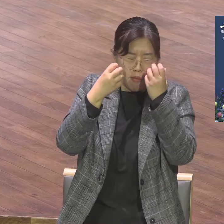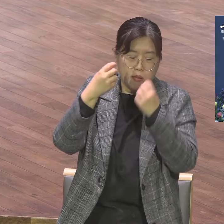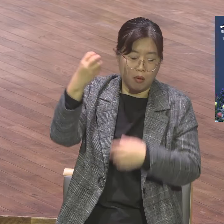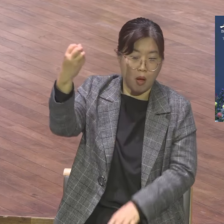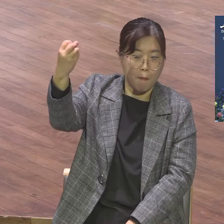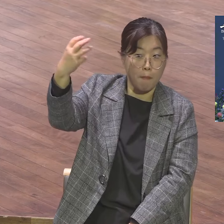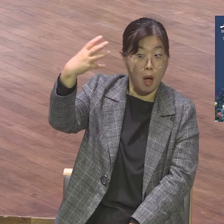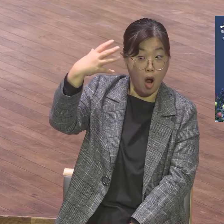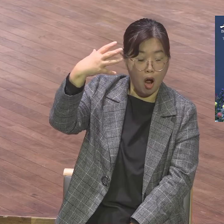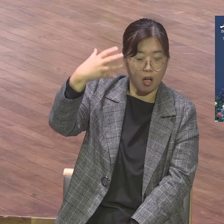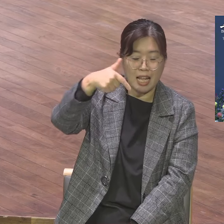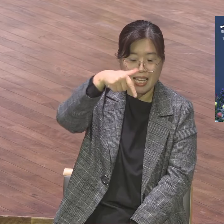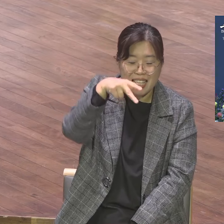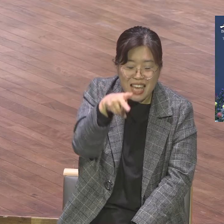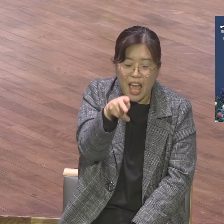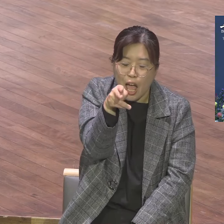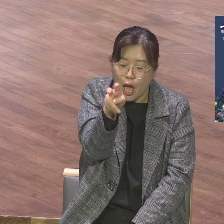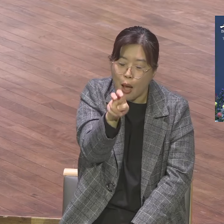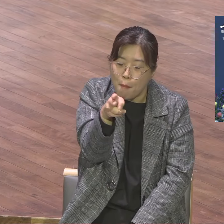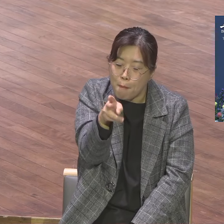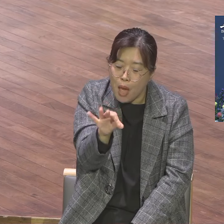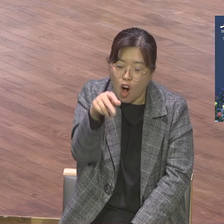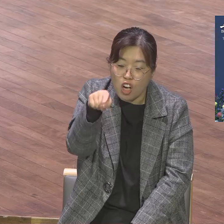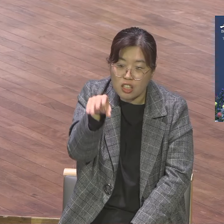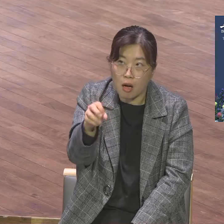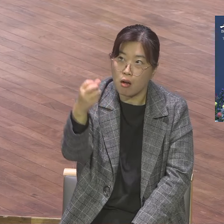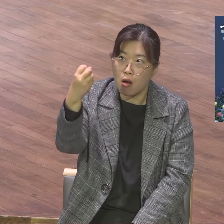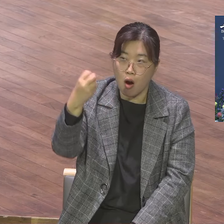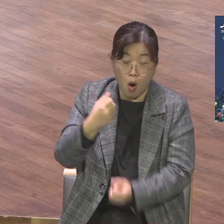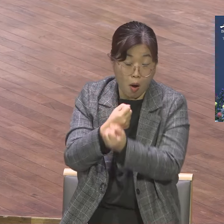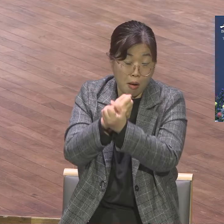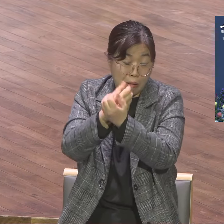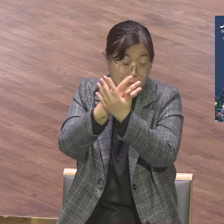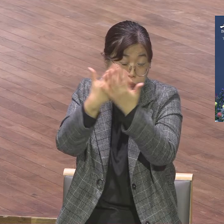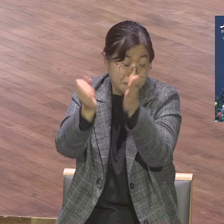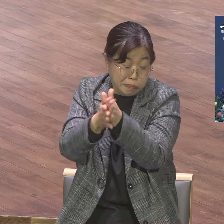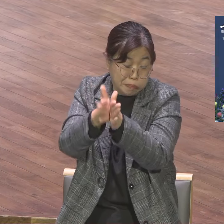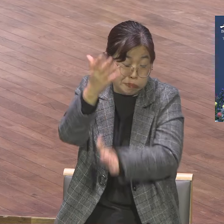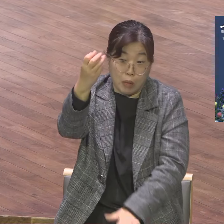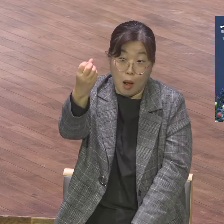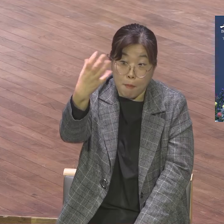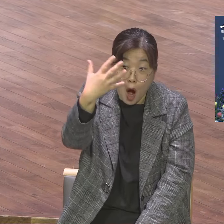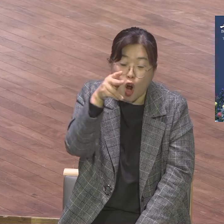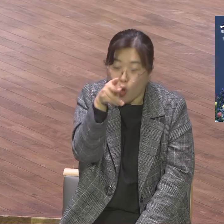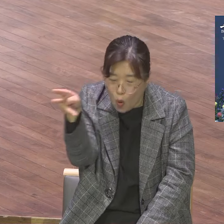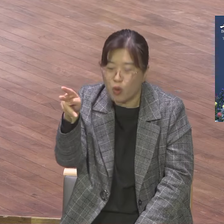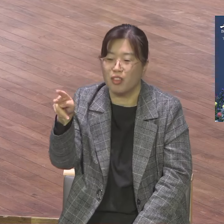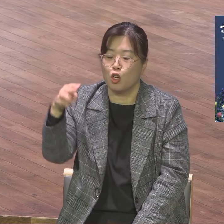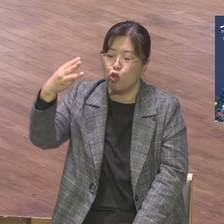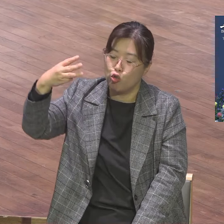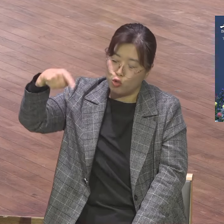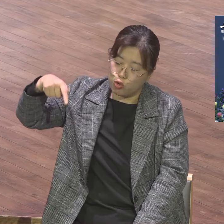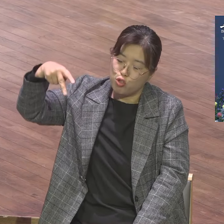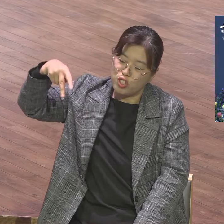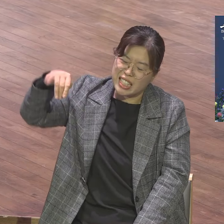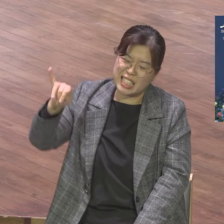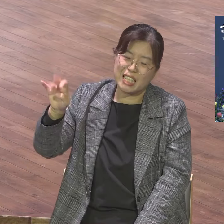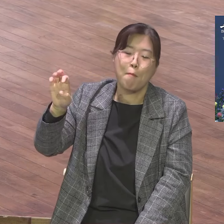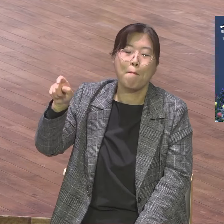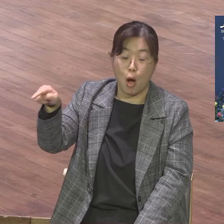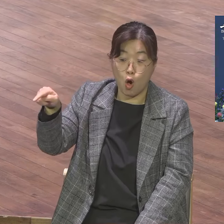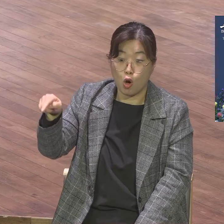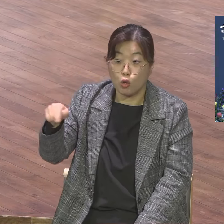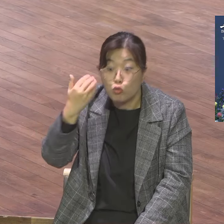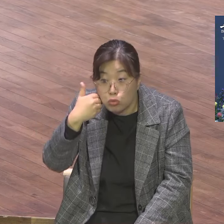계명성 대신에 루시퍼라는 천사장의 이름을 사용했습니다. 루시퍼가 천사장의 이름이에요. 루시퍼.